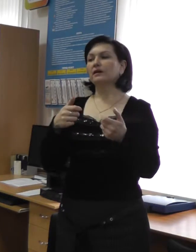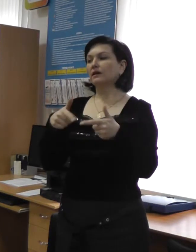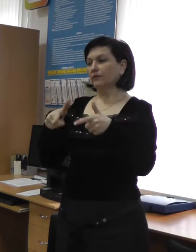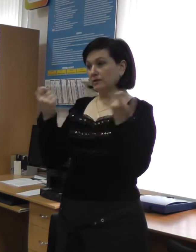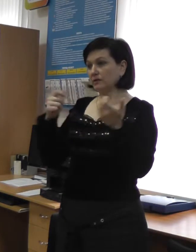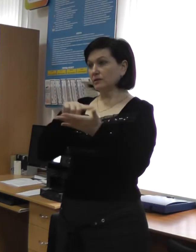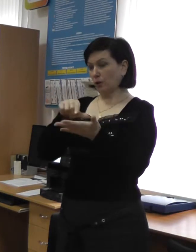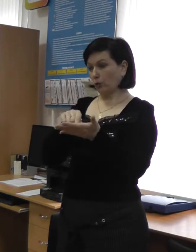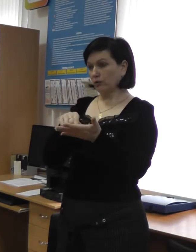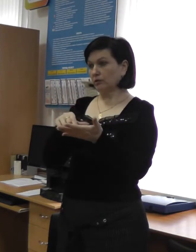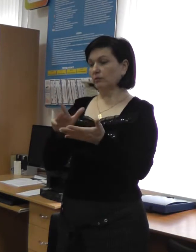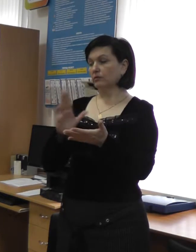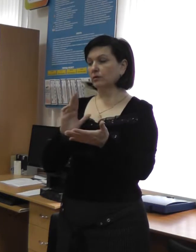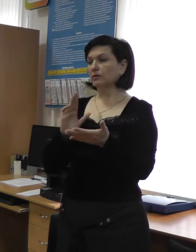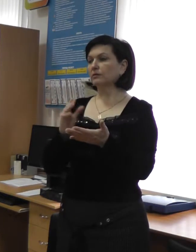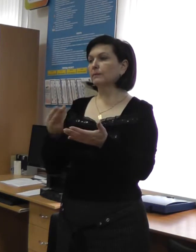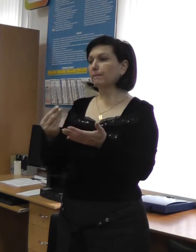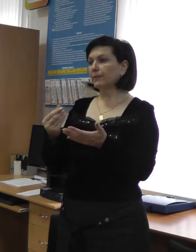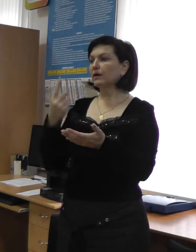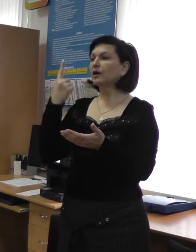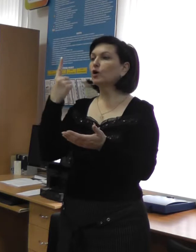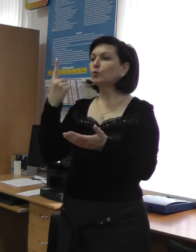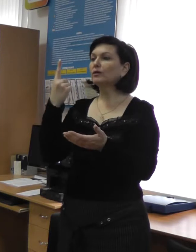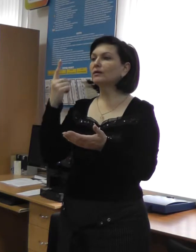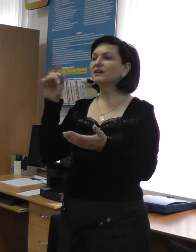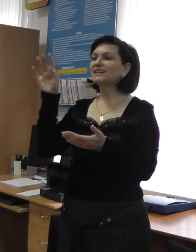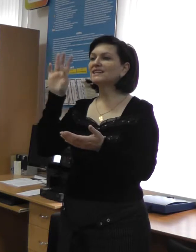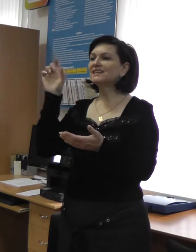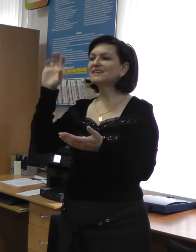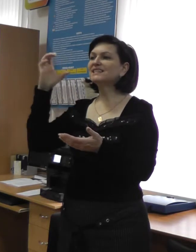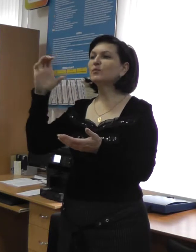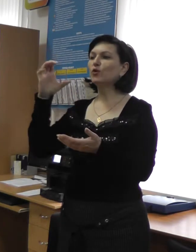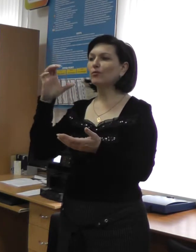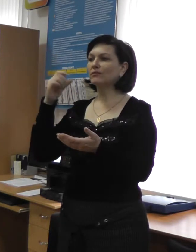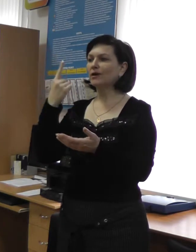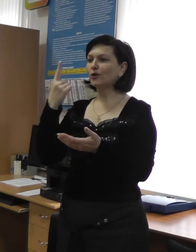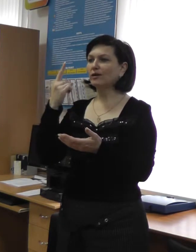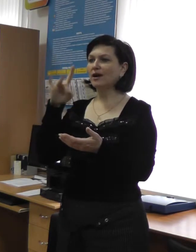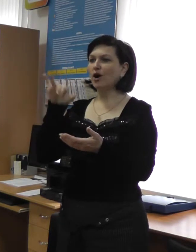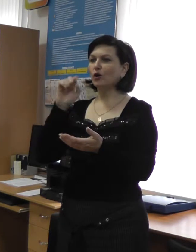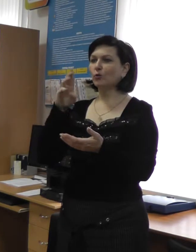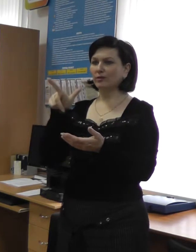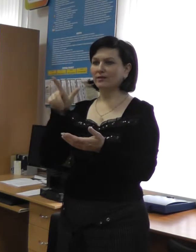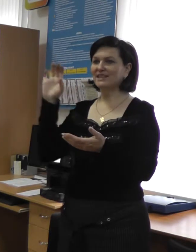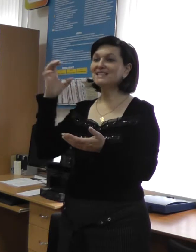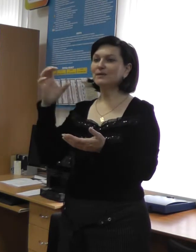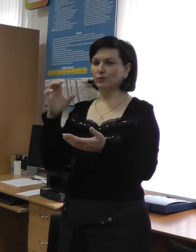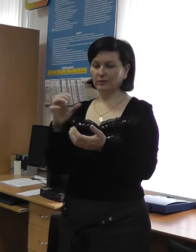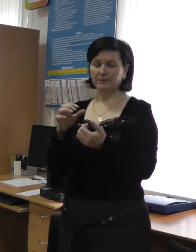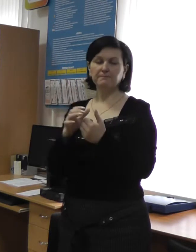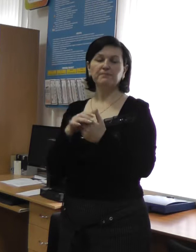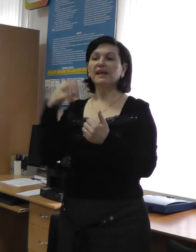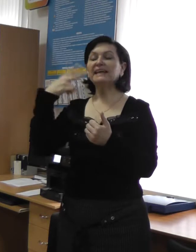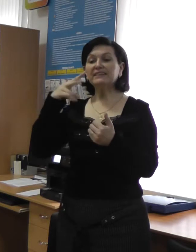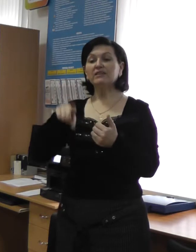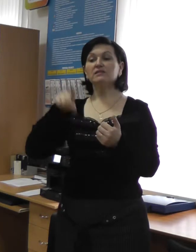комнатой и передней он брал плату – рубль серебром в сутки. Эта летняя гостиница Найтаки с 20